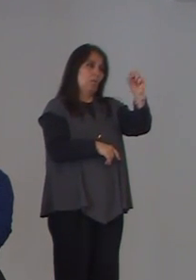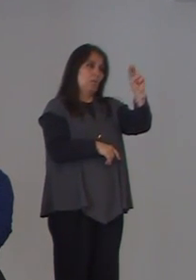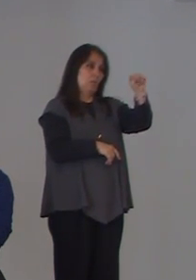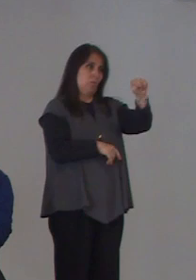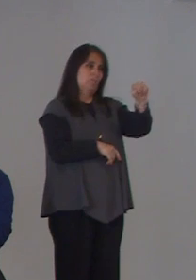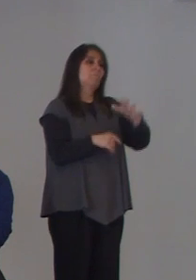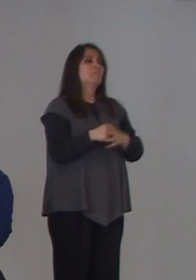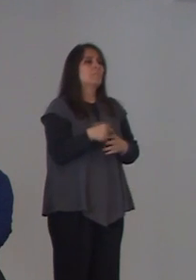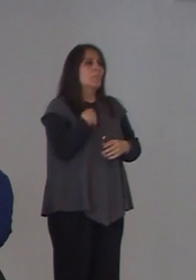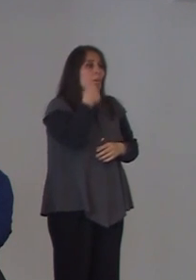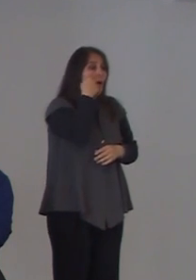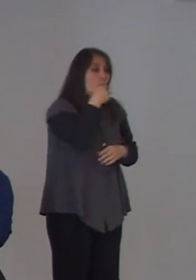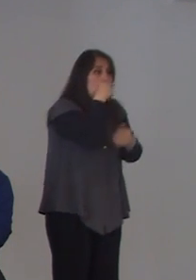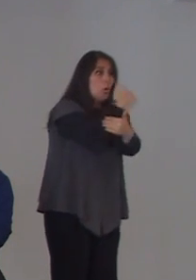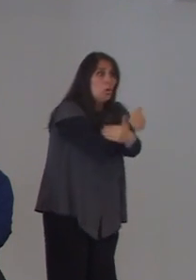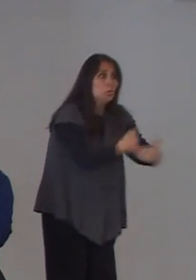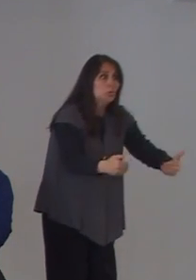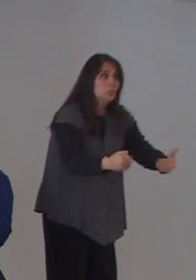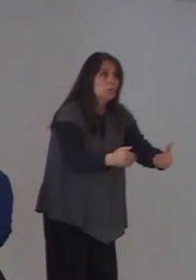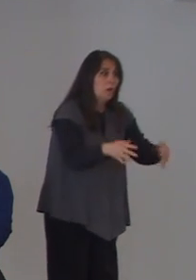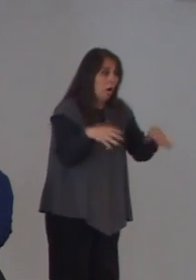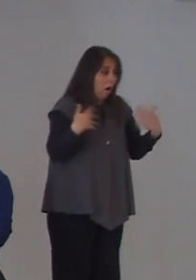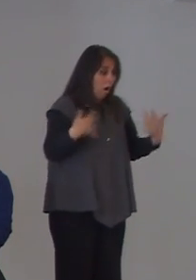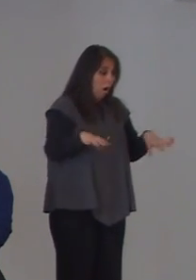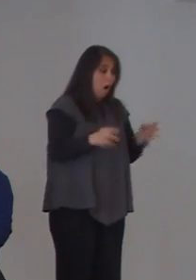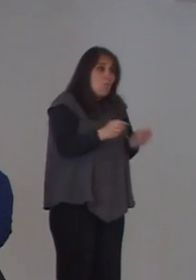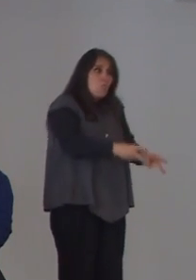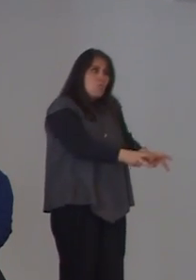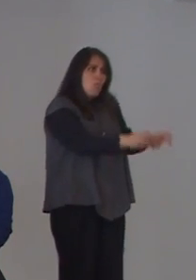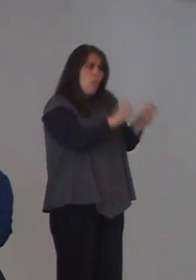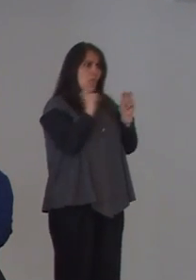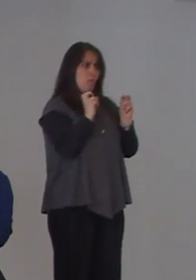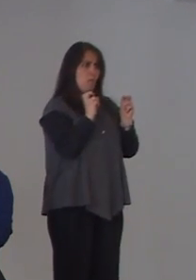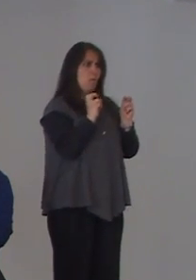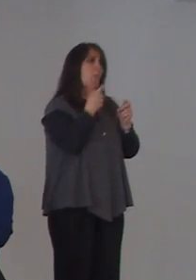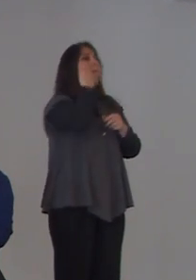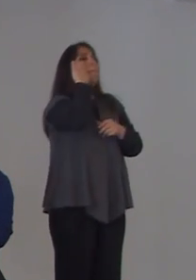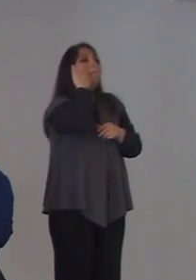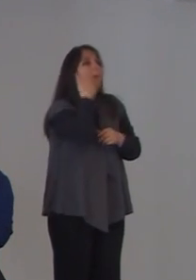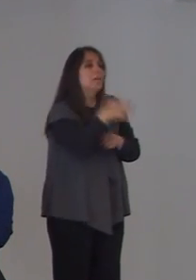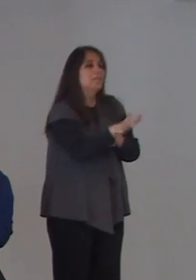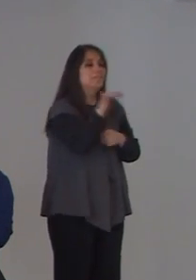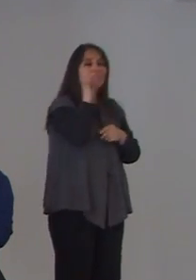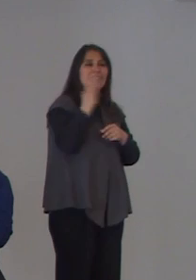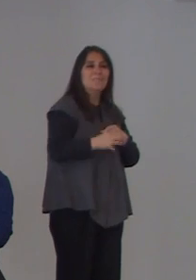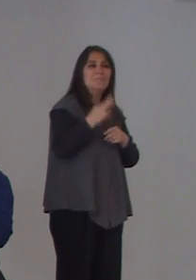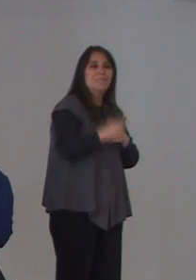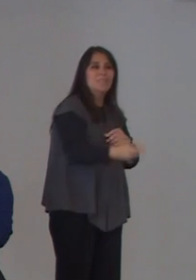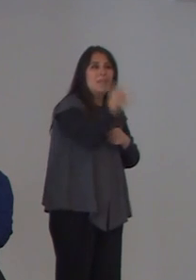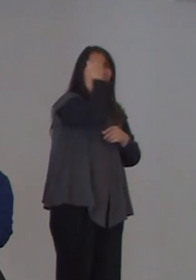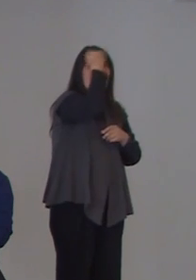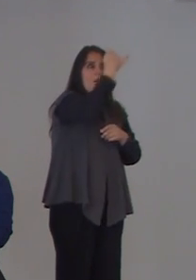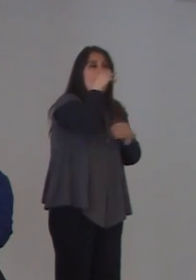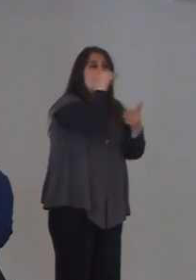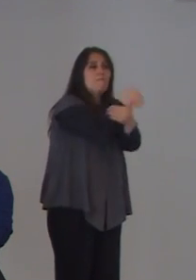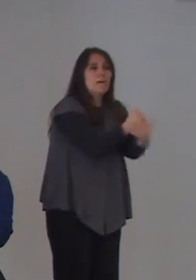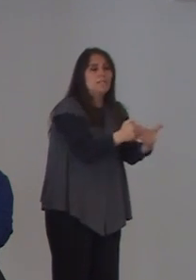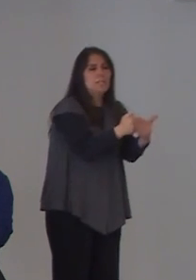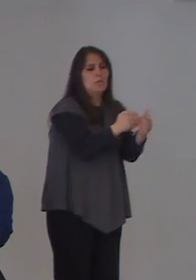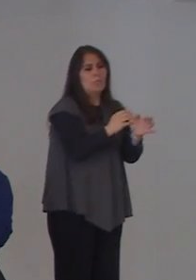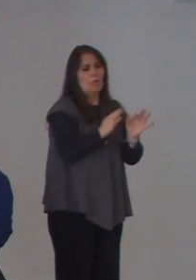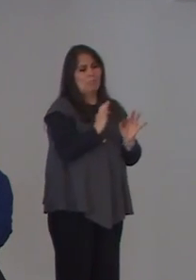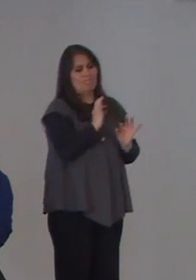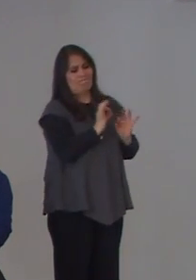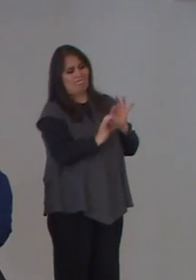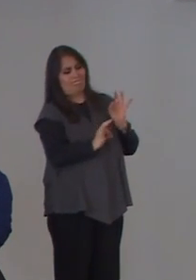también han estado muy centradas en una idea, digamos, muy conservadora todavía de la infancia, y esa es una tarea